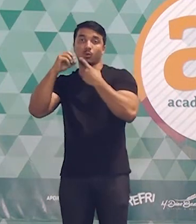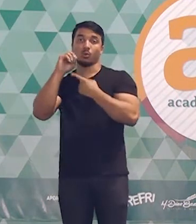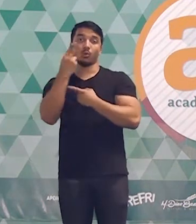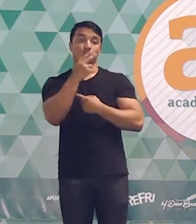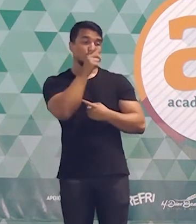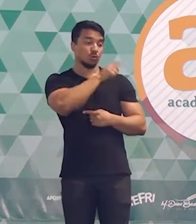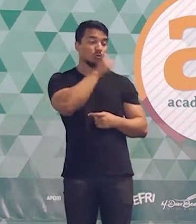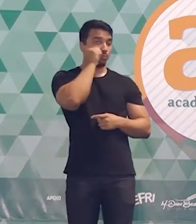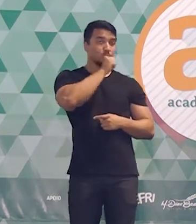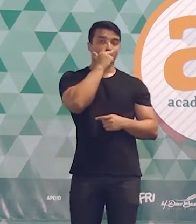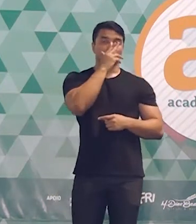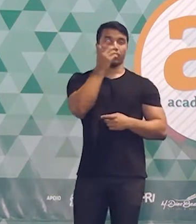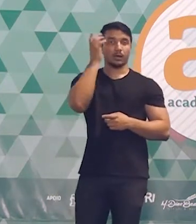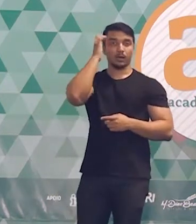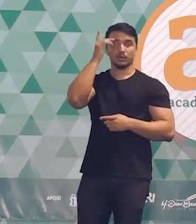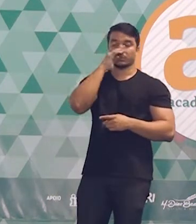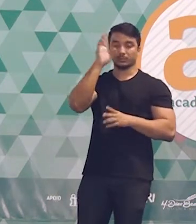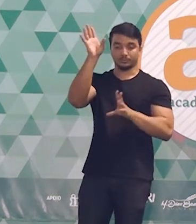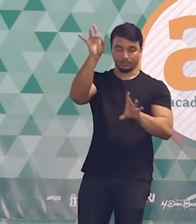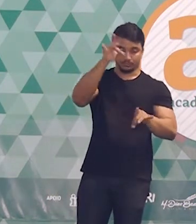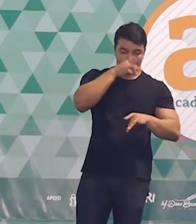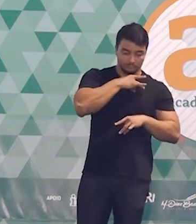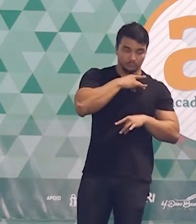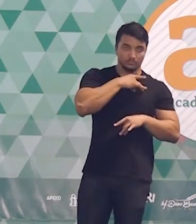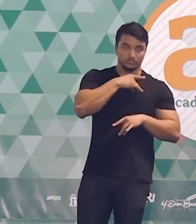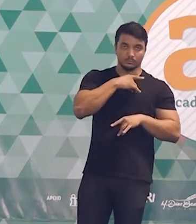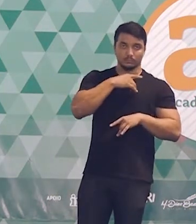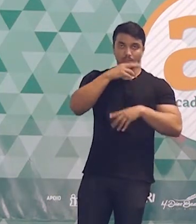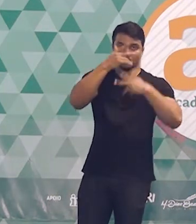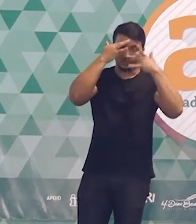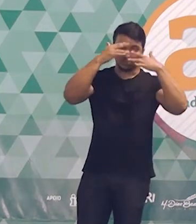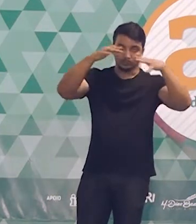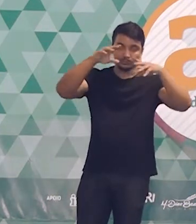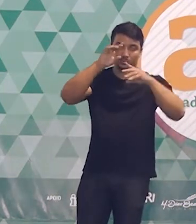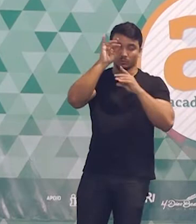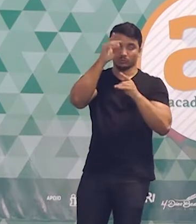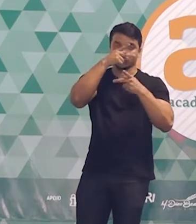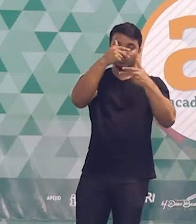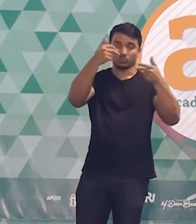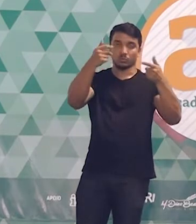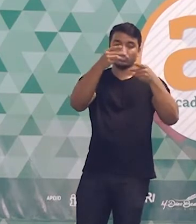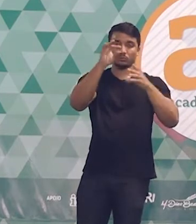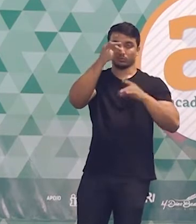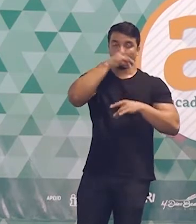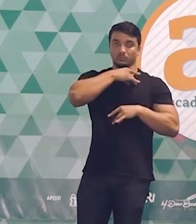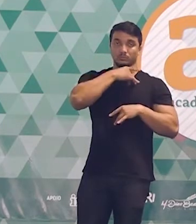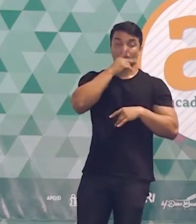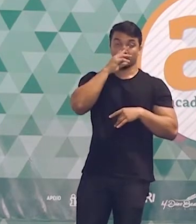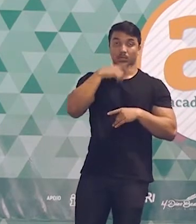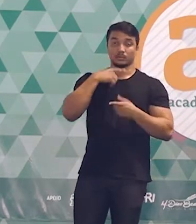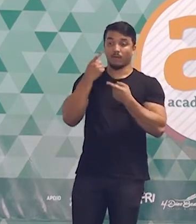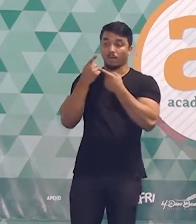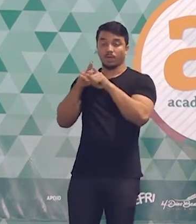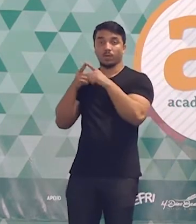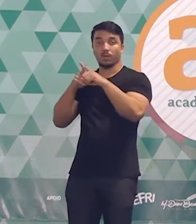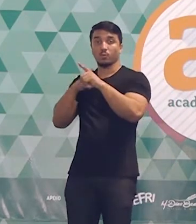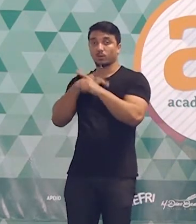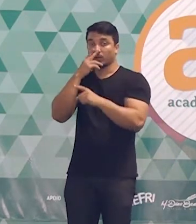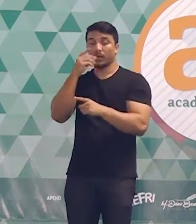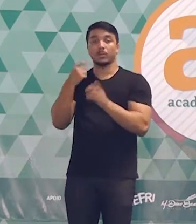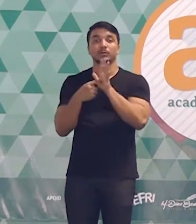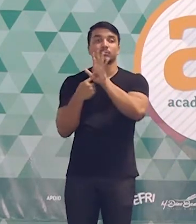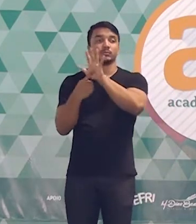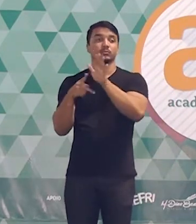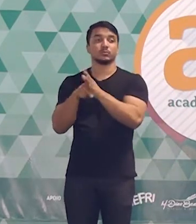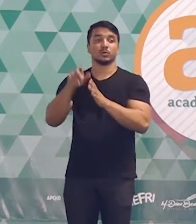essa mulher deve estar recebendo uma entidade, né? Mistificação. E nesse texto que critica a exposição